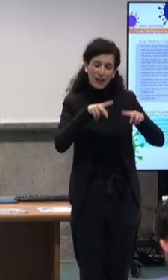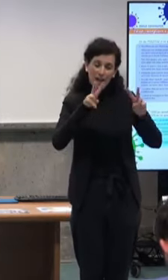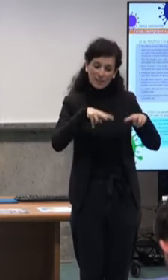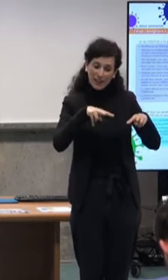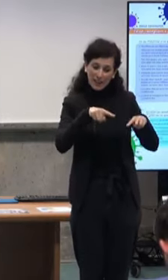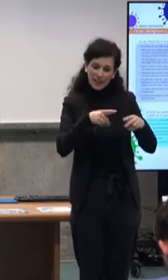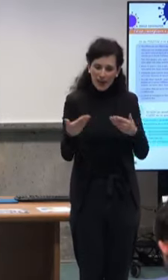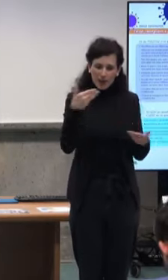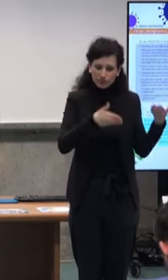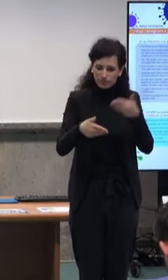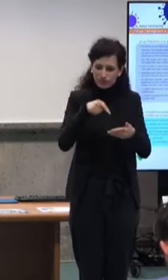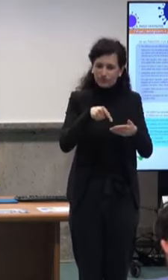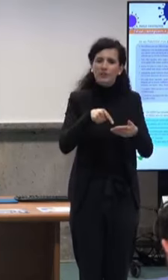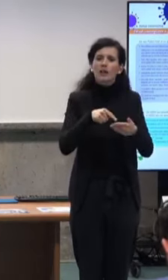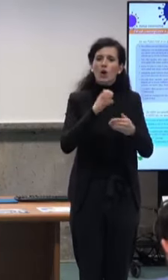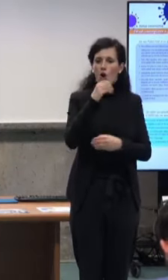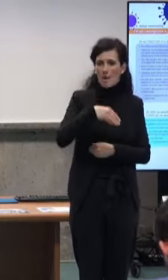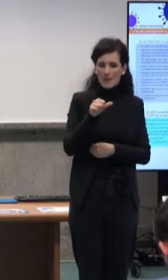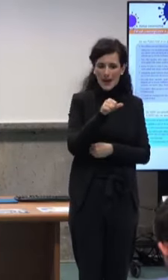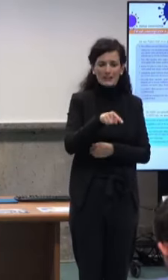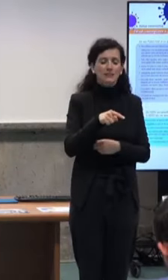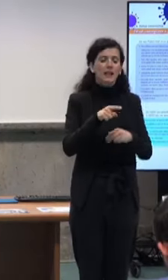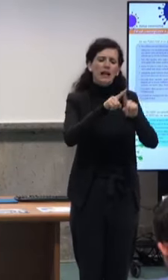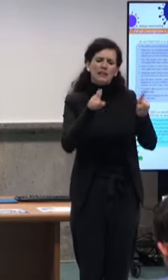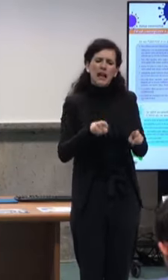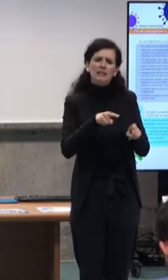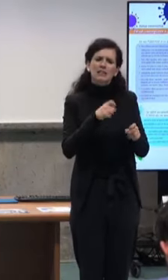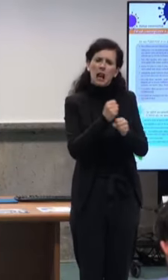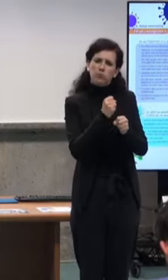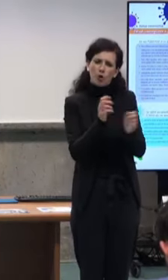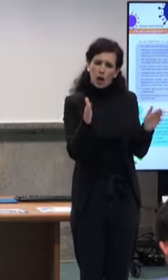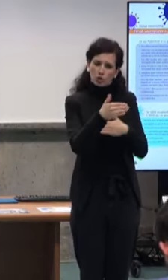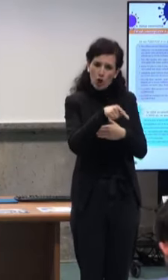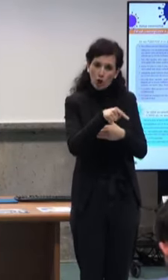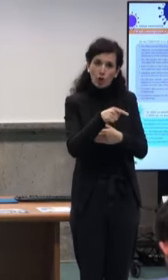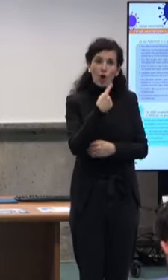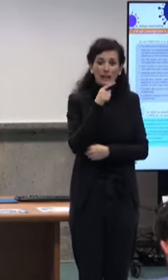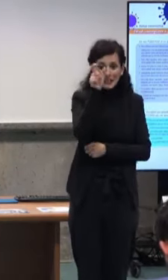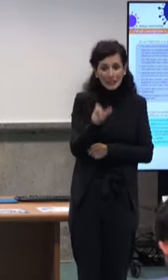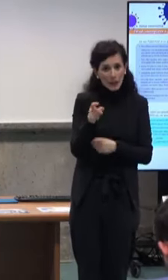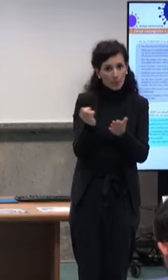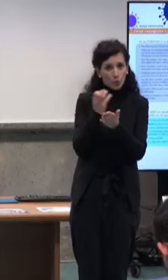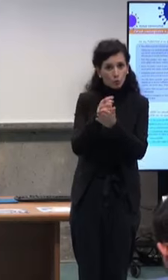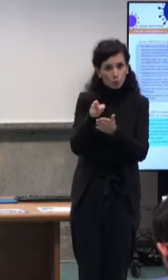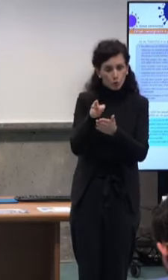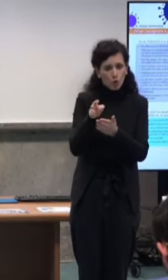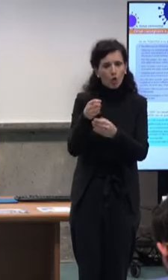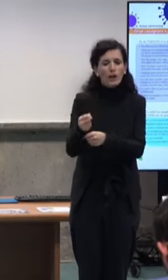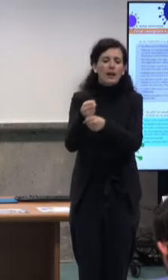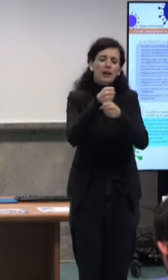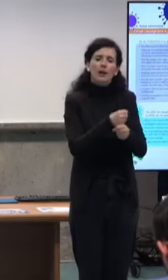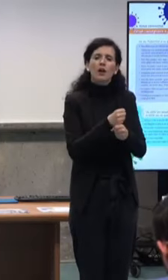della dei test di laboratorio che il produttore affida all organizzazione